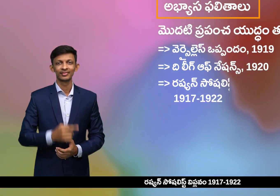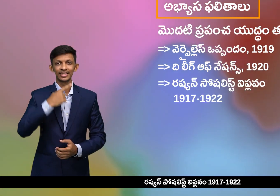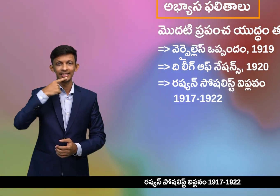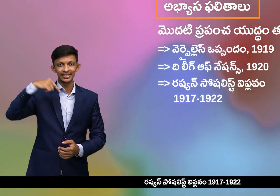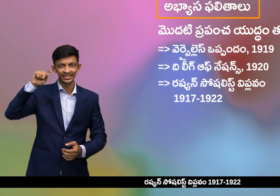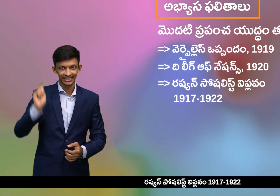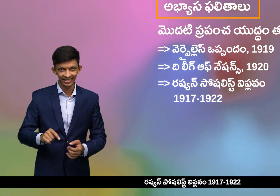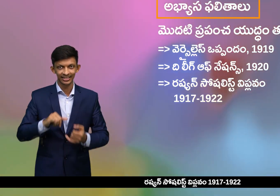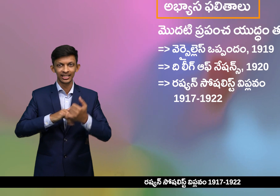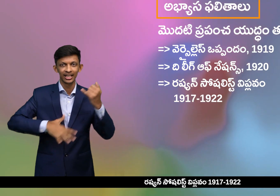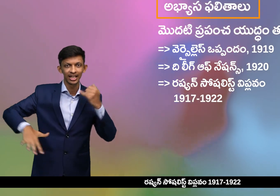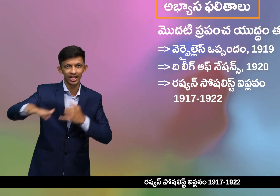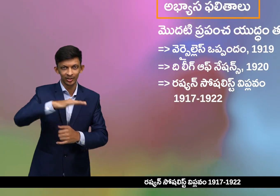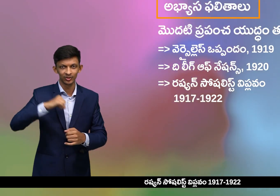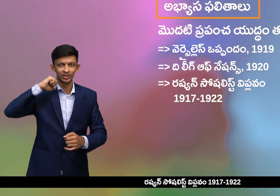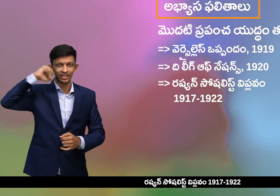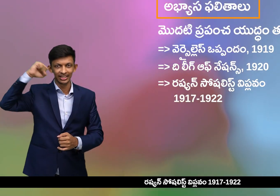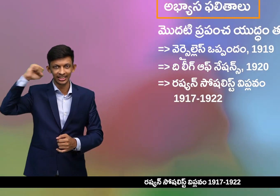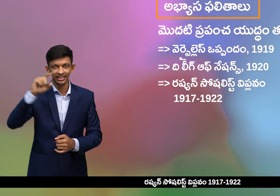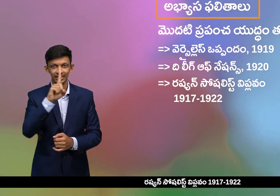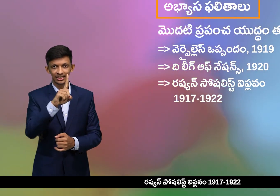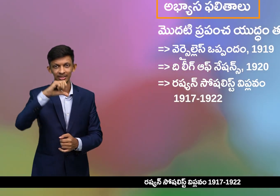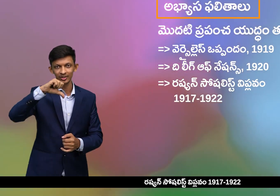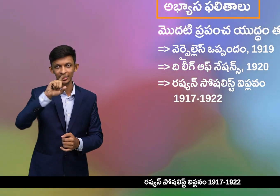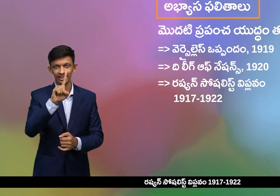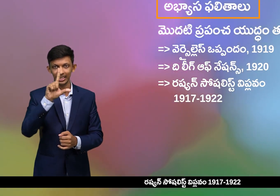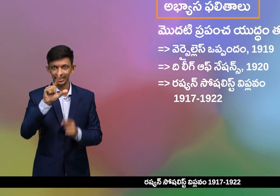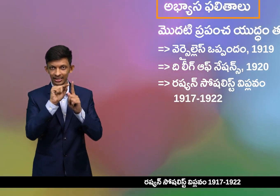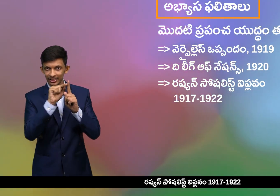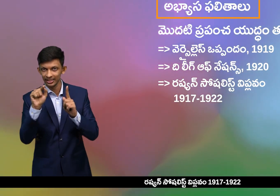రష్యన్ సోషలిస్ట్ విప్లవం 1917 నుంచి